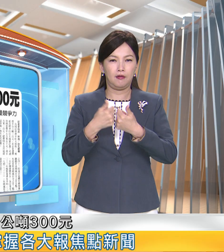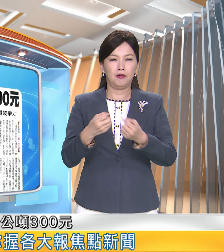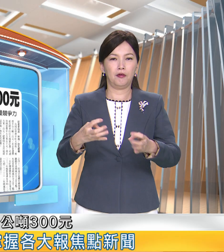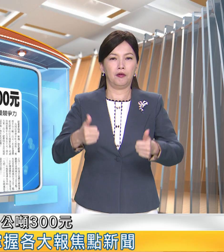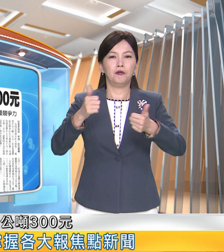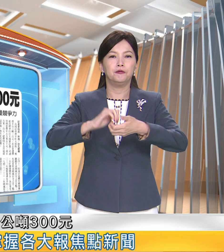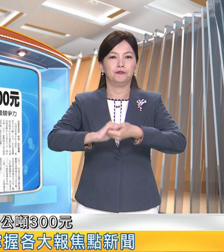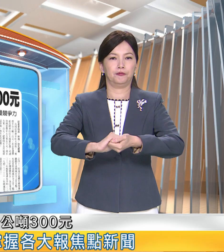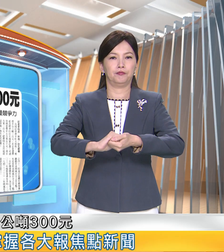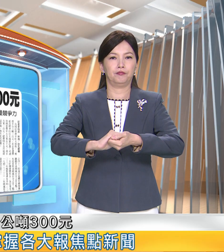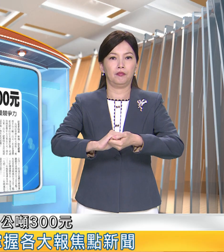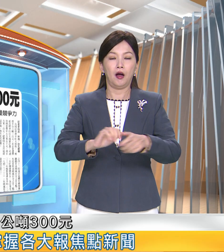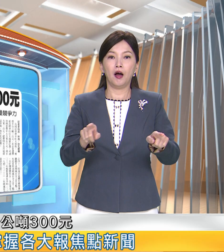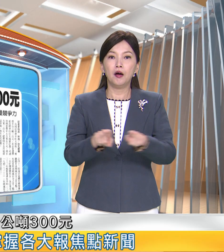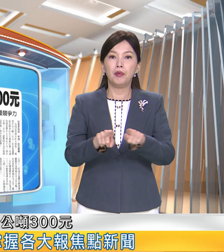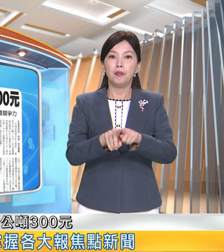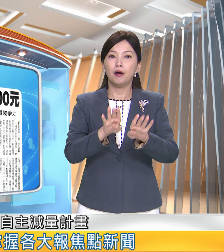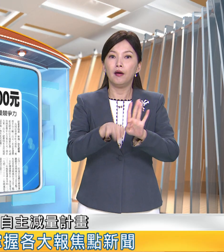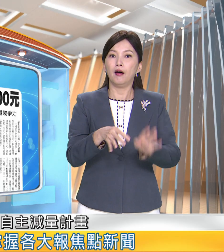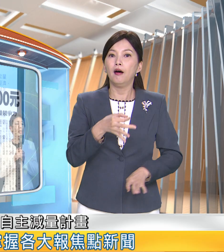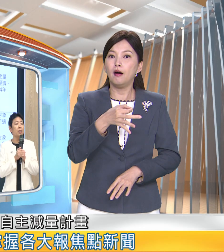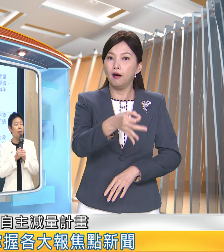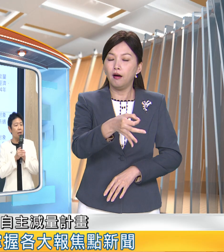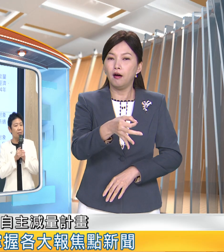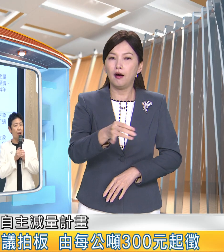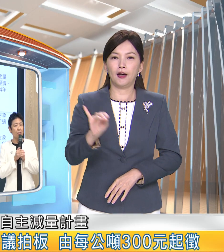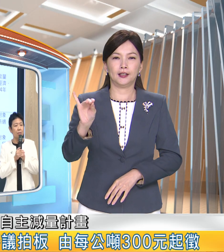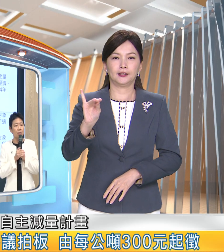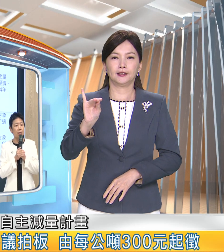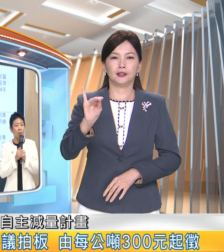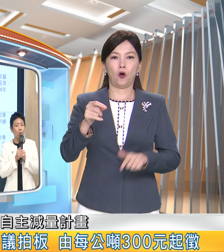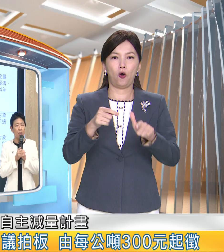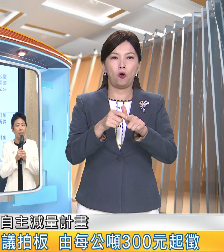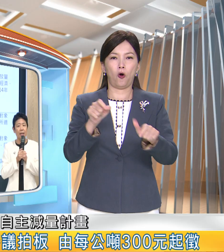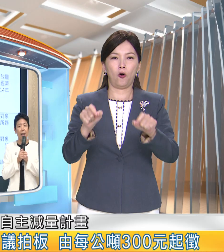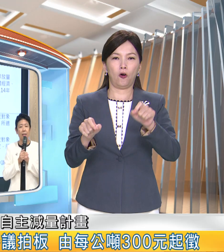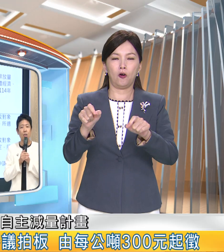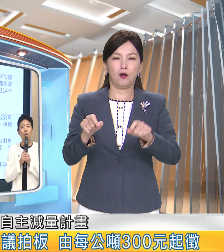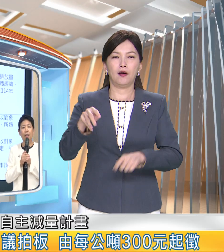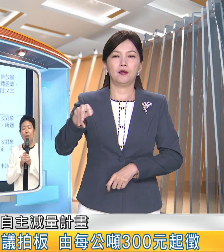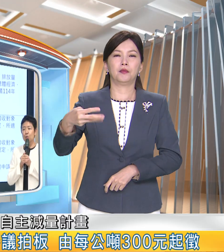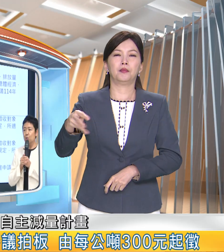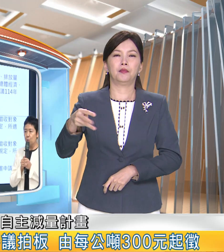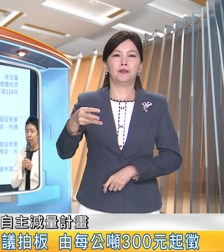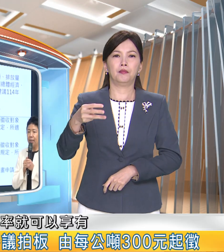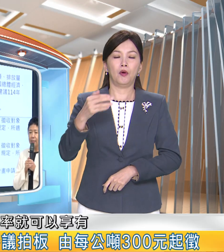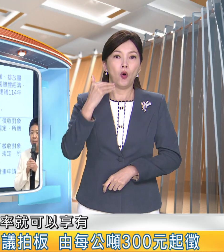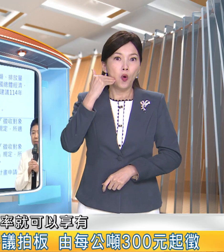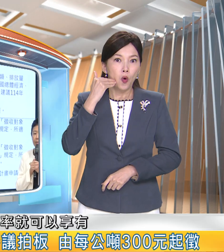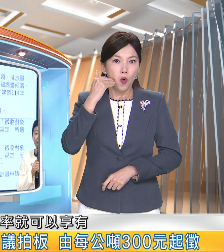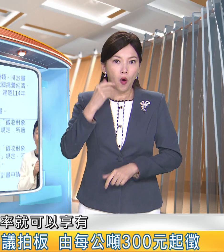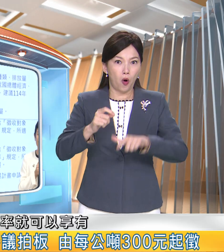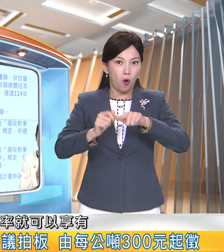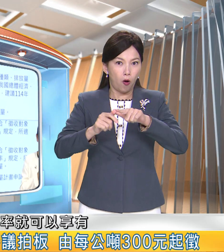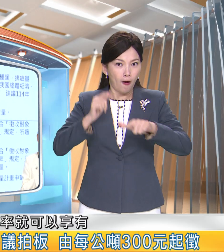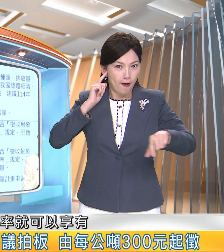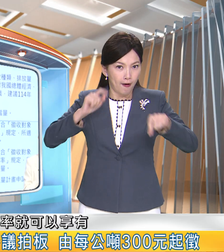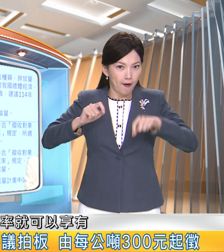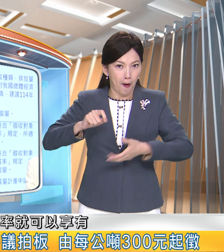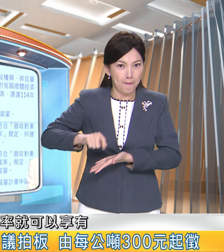300元。企业如果提出自主减量计划，达到指定的削减率，